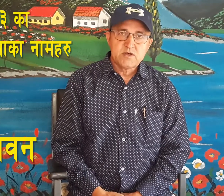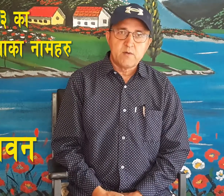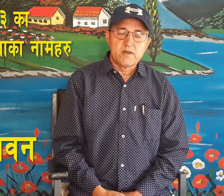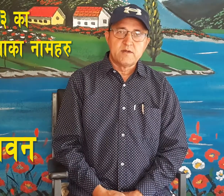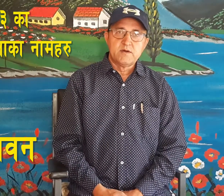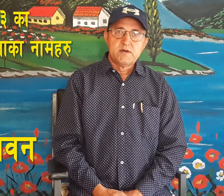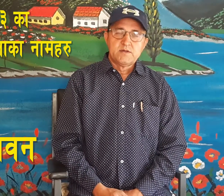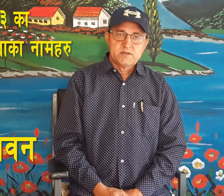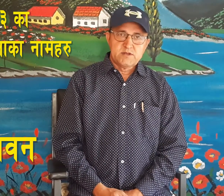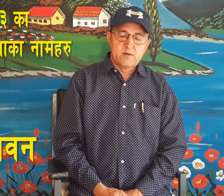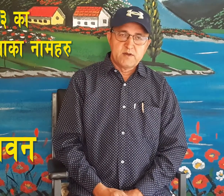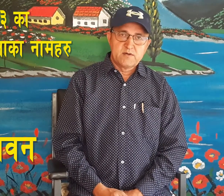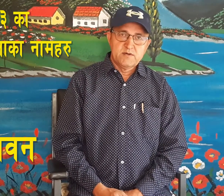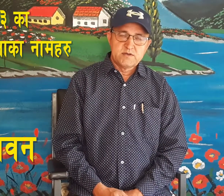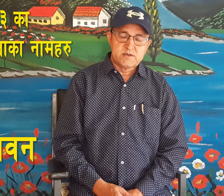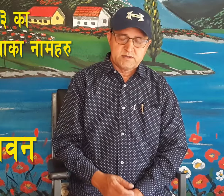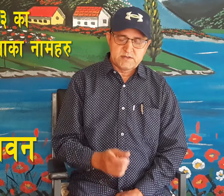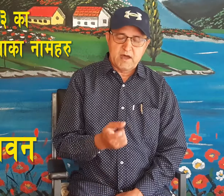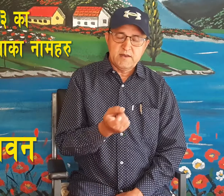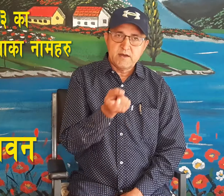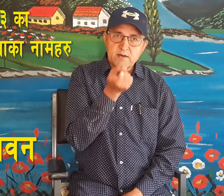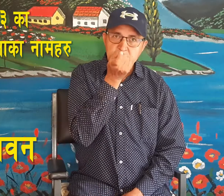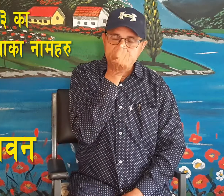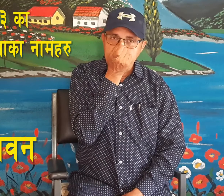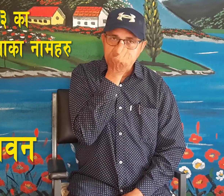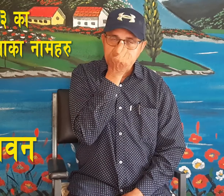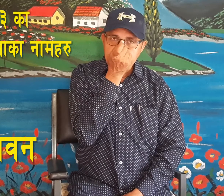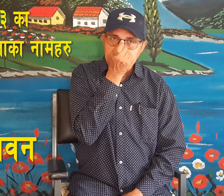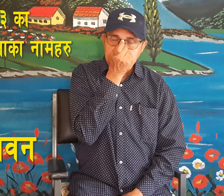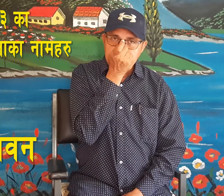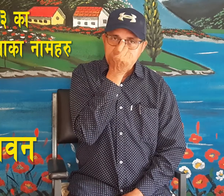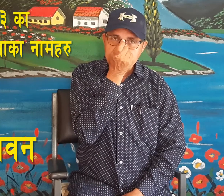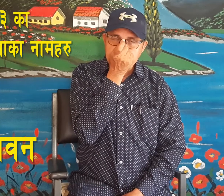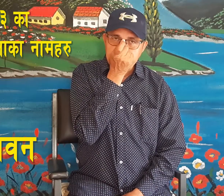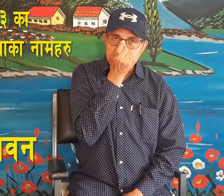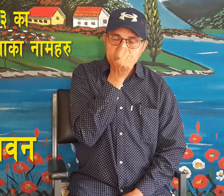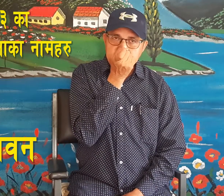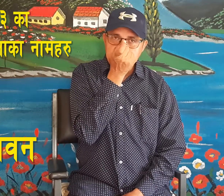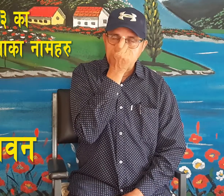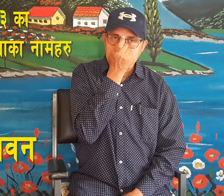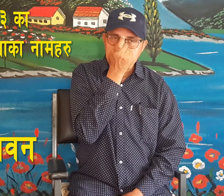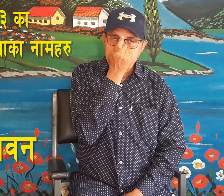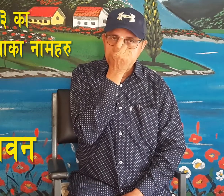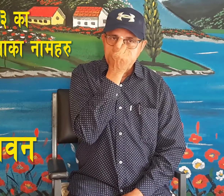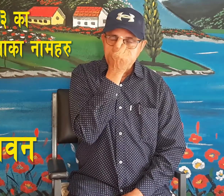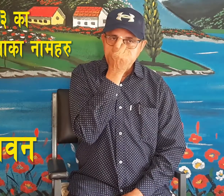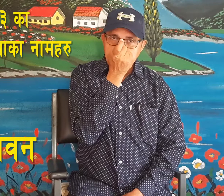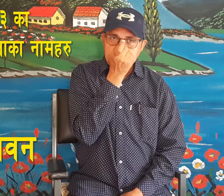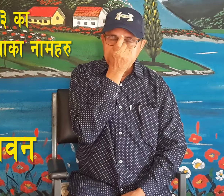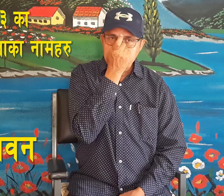चितवन, चितवनको सान गैँडा यसरी गर्ने, चितवन,